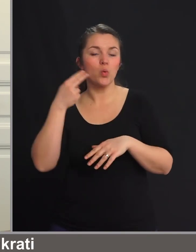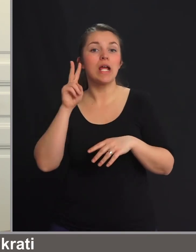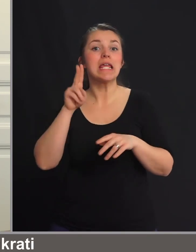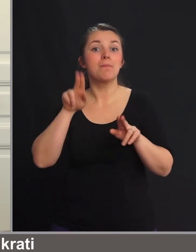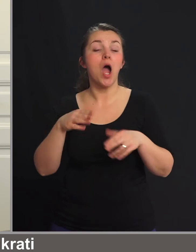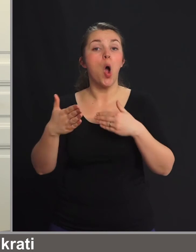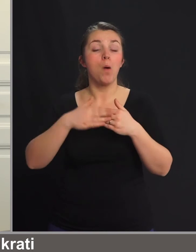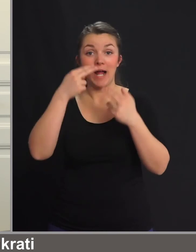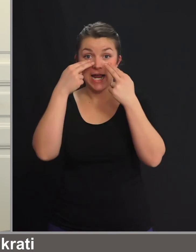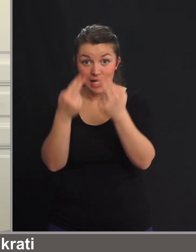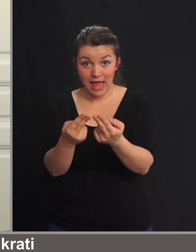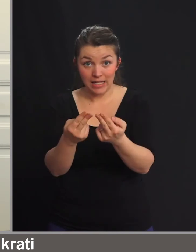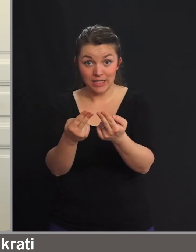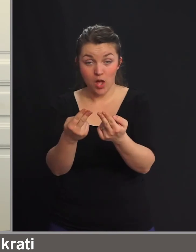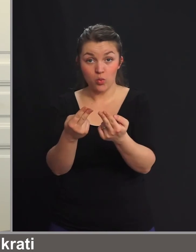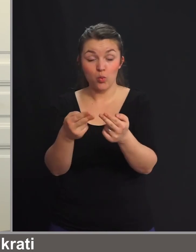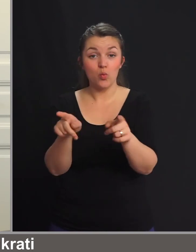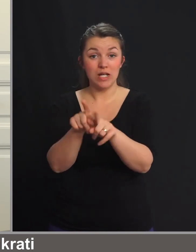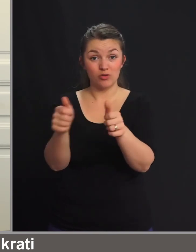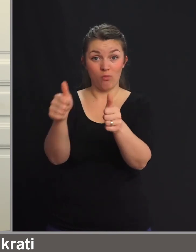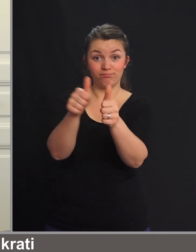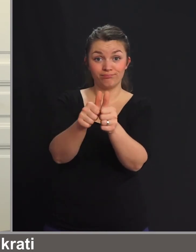ima ob gledanju